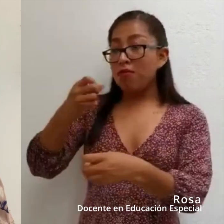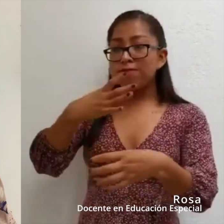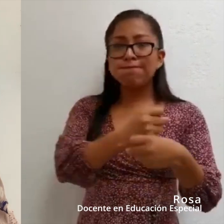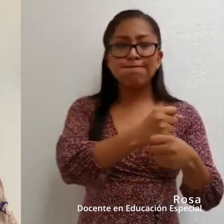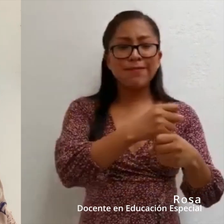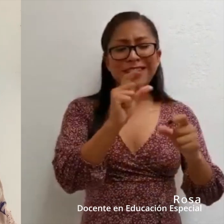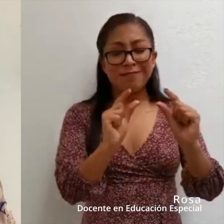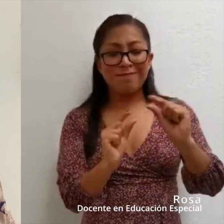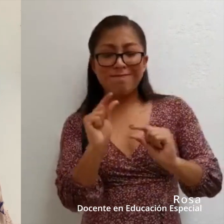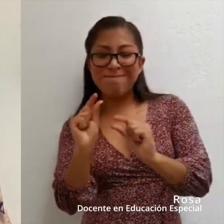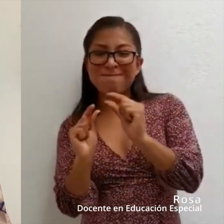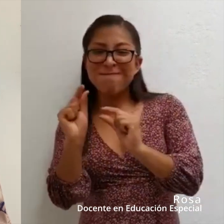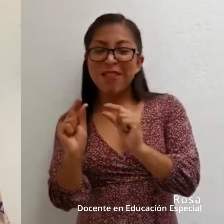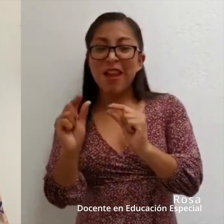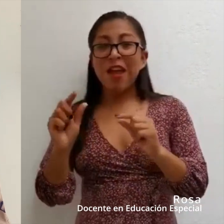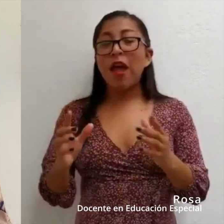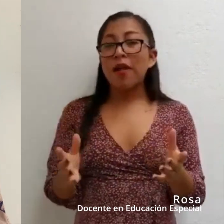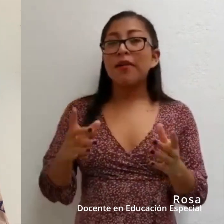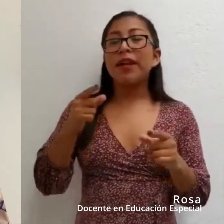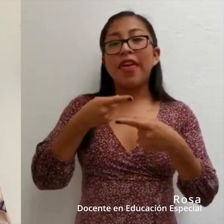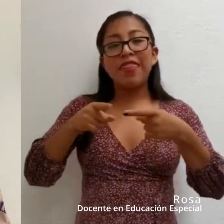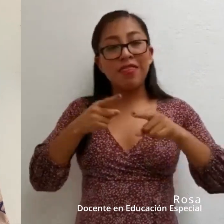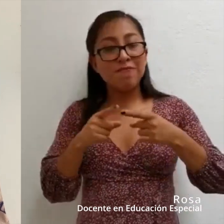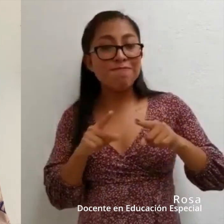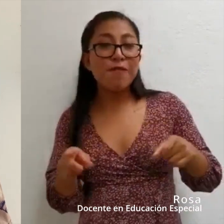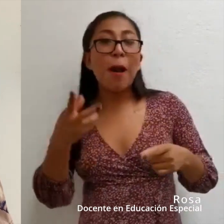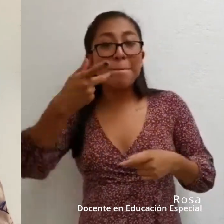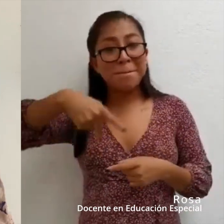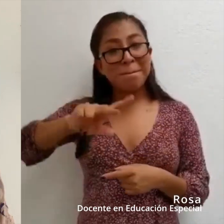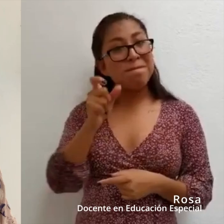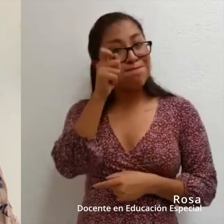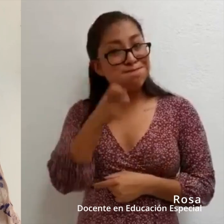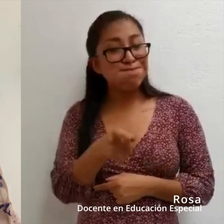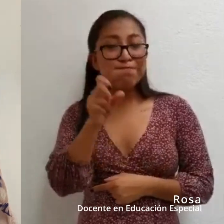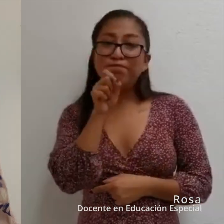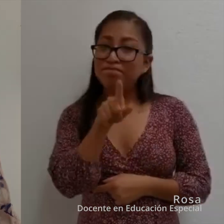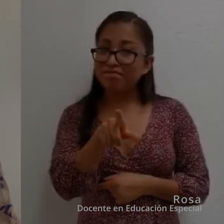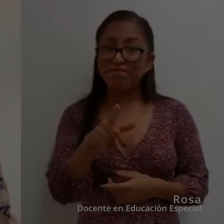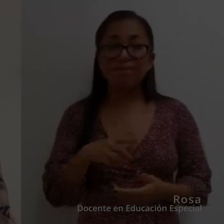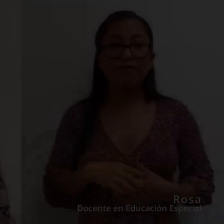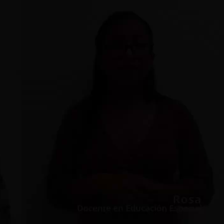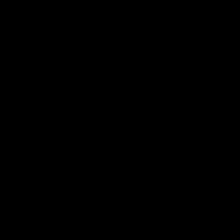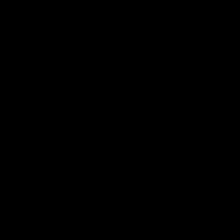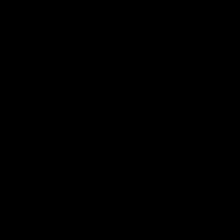aseguran que existan señas con pequeñas variantes que tendrán el mismo significado.